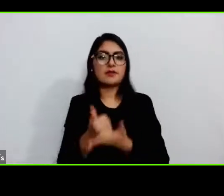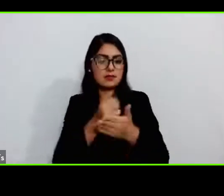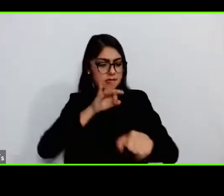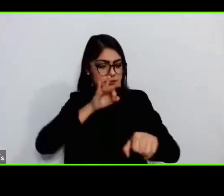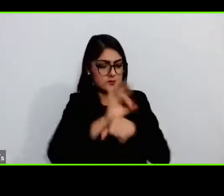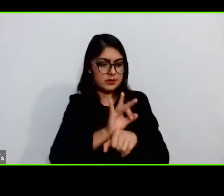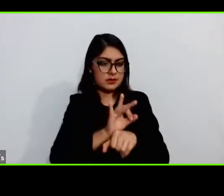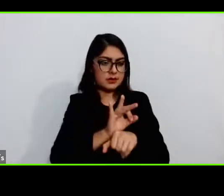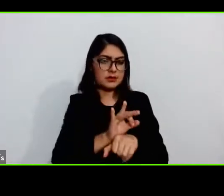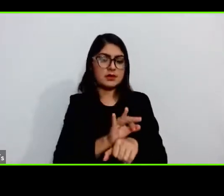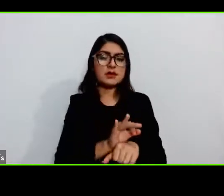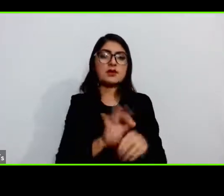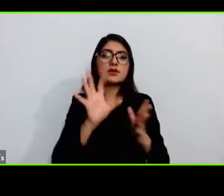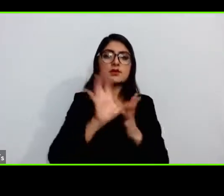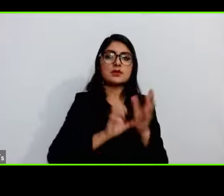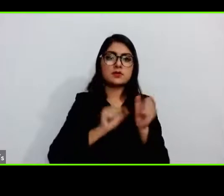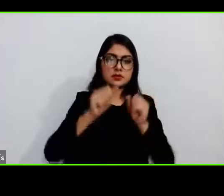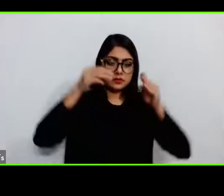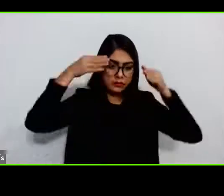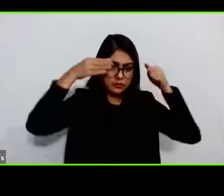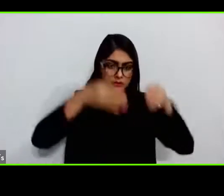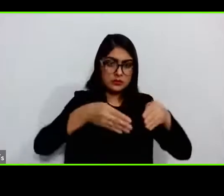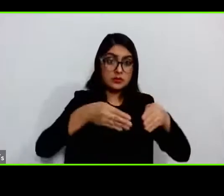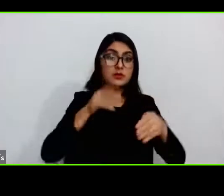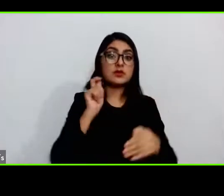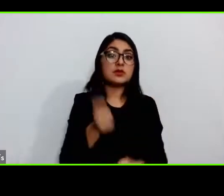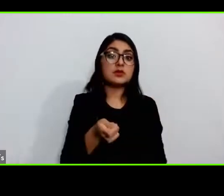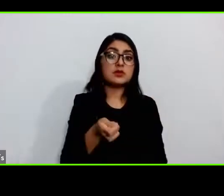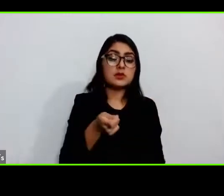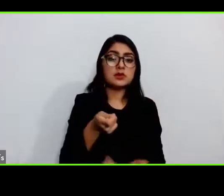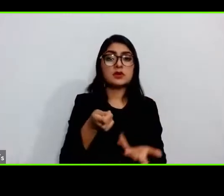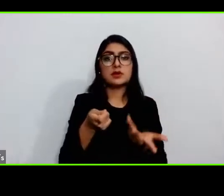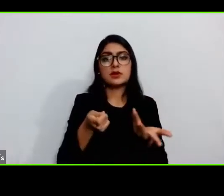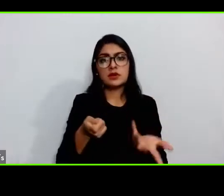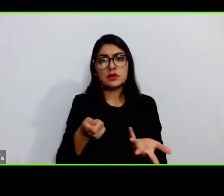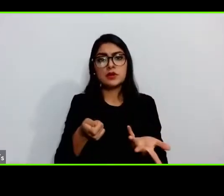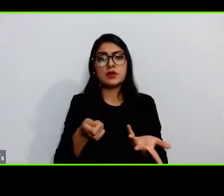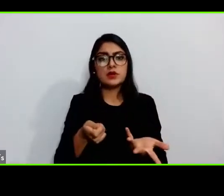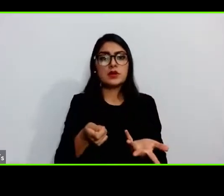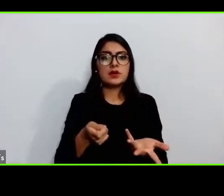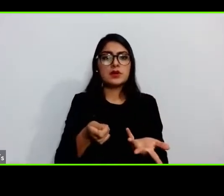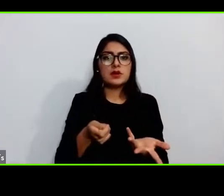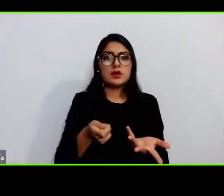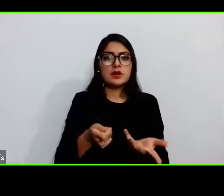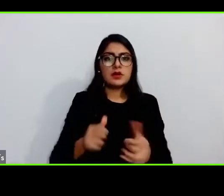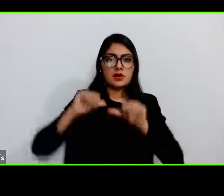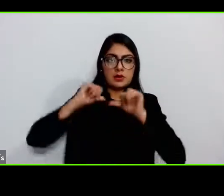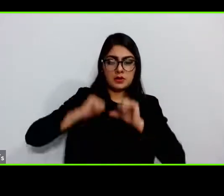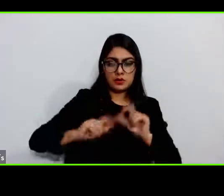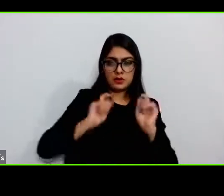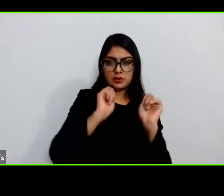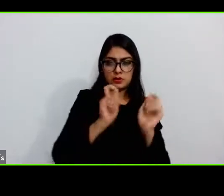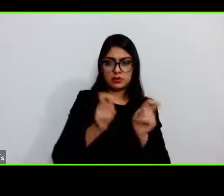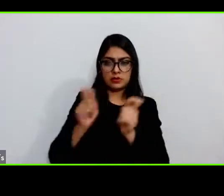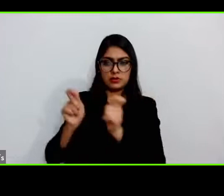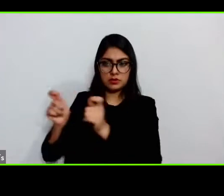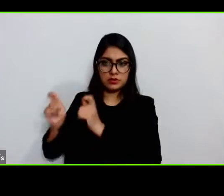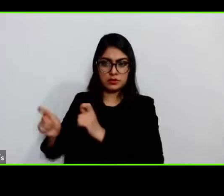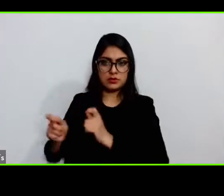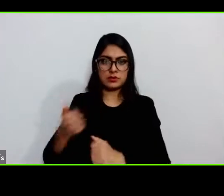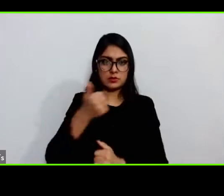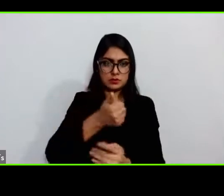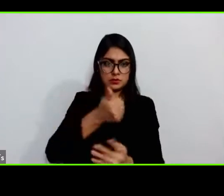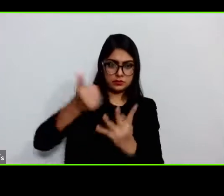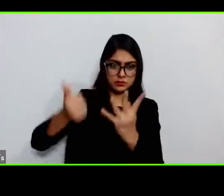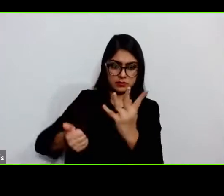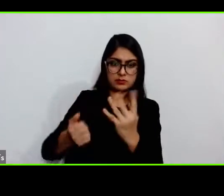mexicana, enfocada en la protección de la distribución competencial, ¿no? Y también de algunas garantías